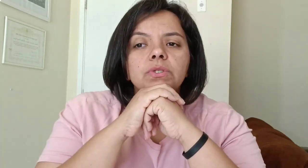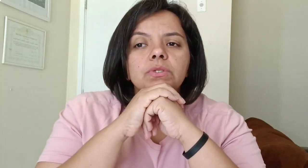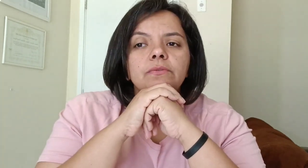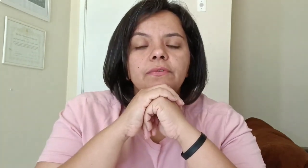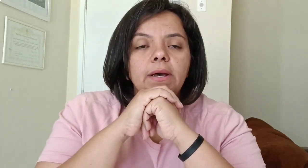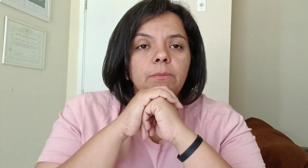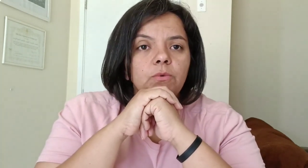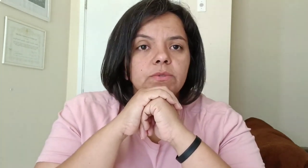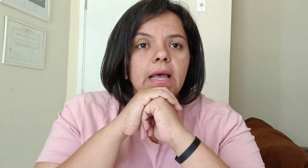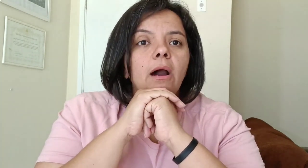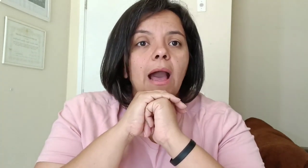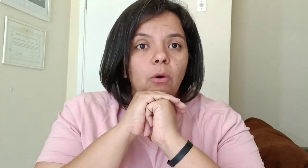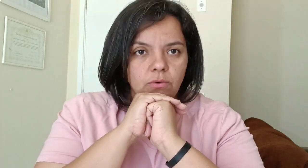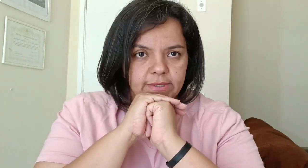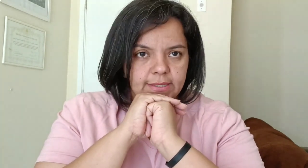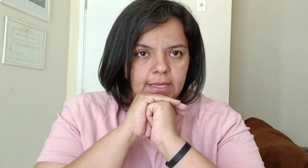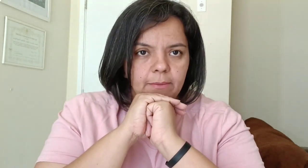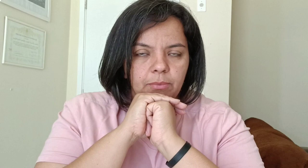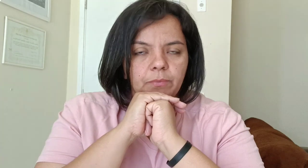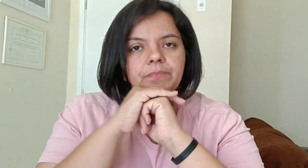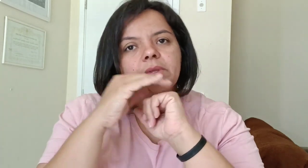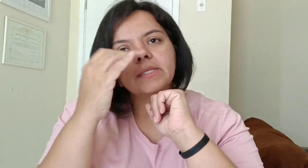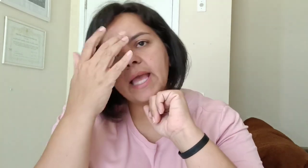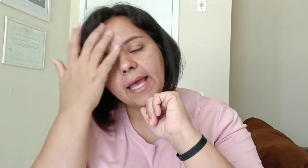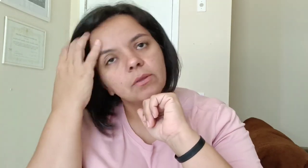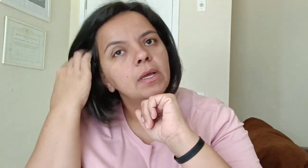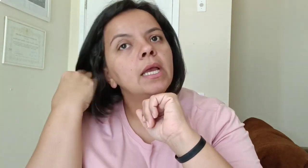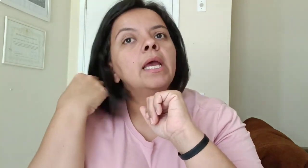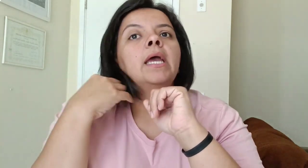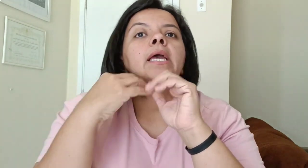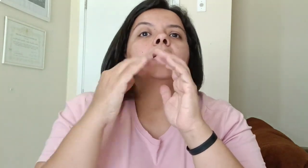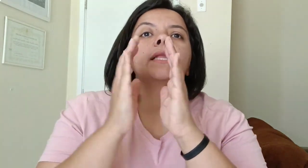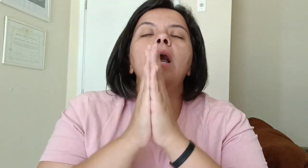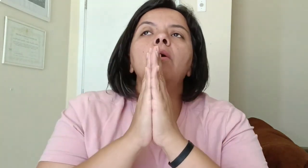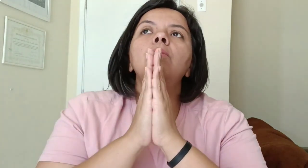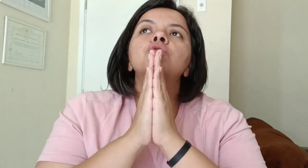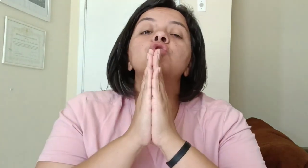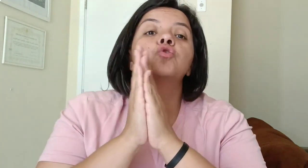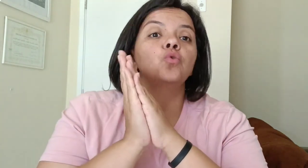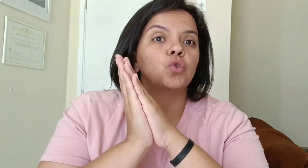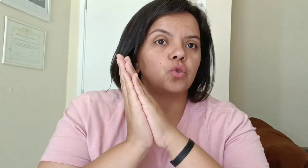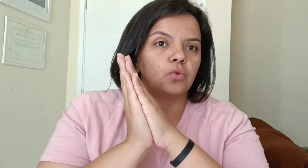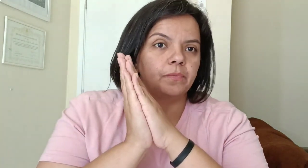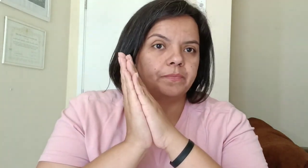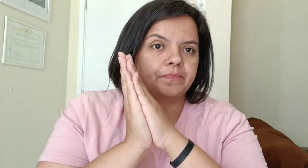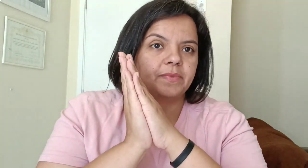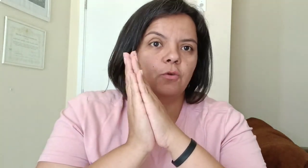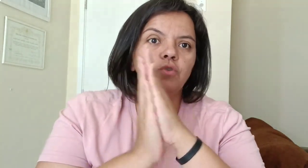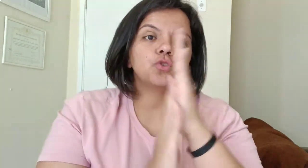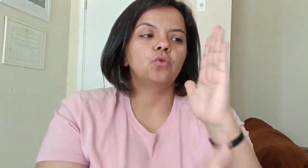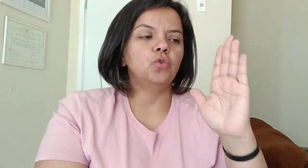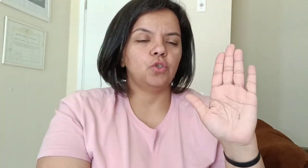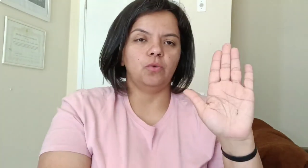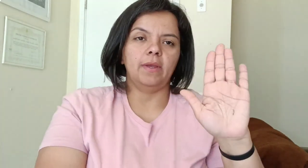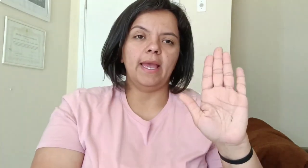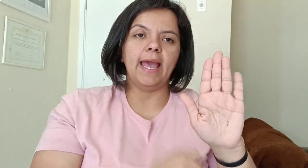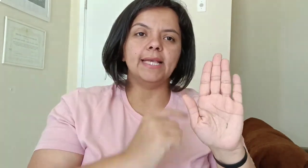Vamos a alguns exemplos, certo? Então, susto. O susto, essa é